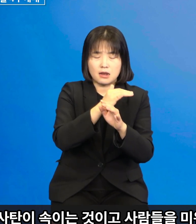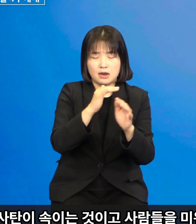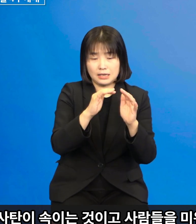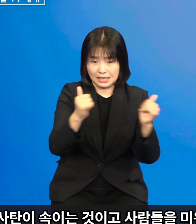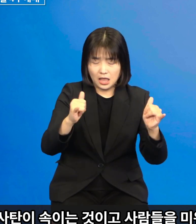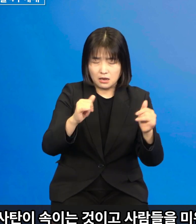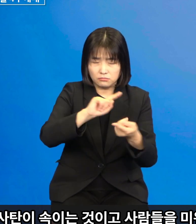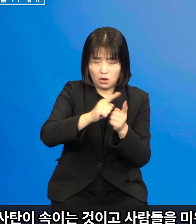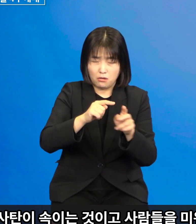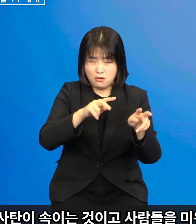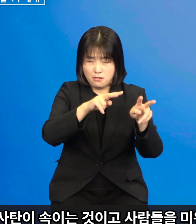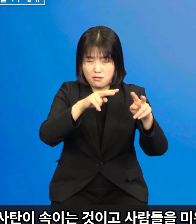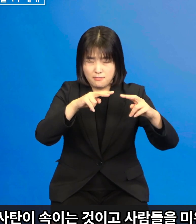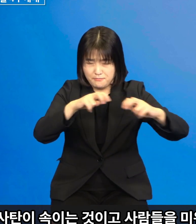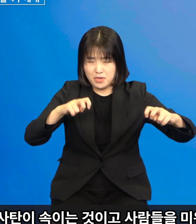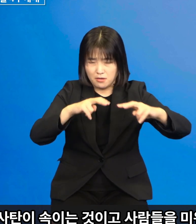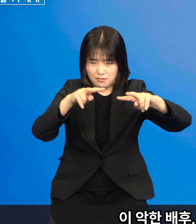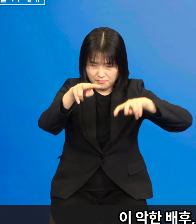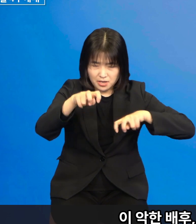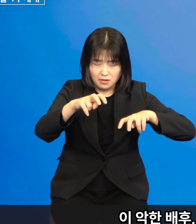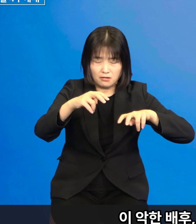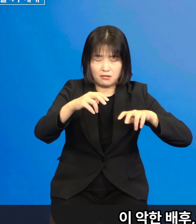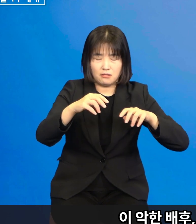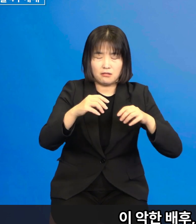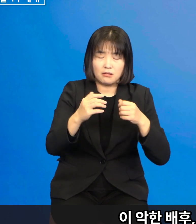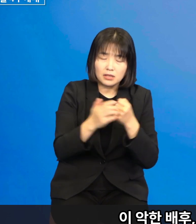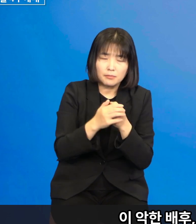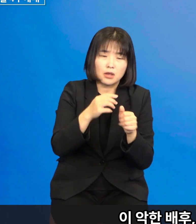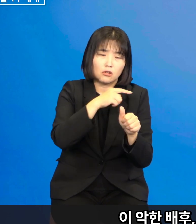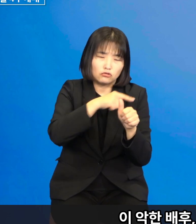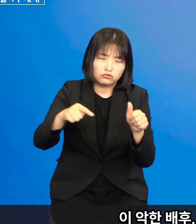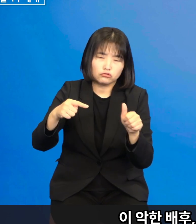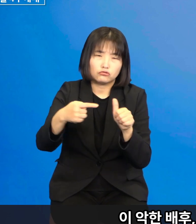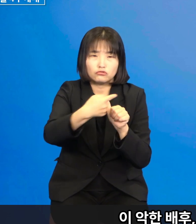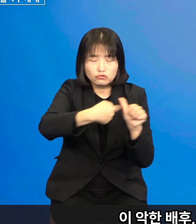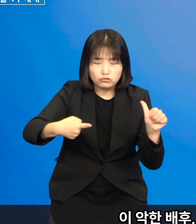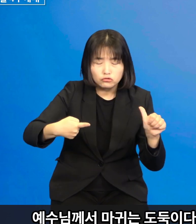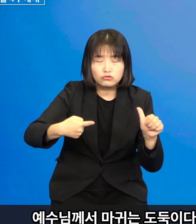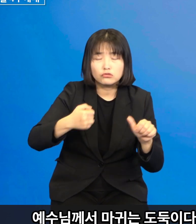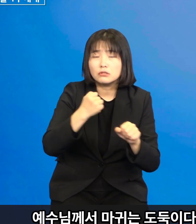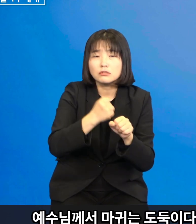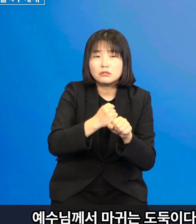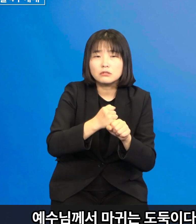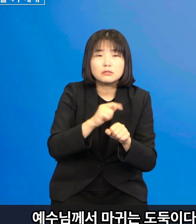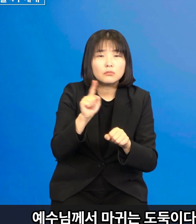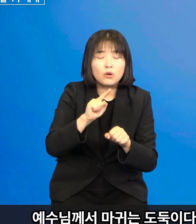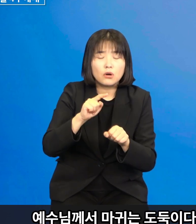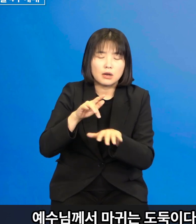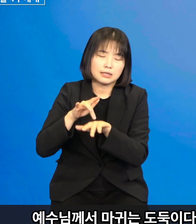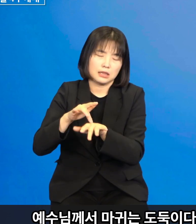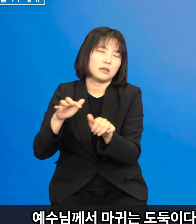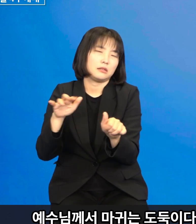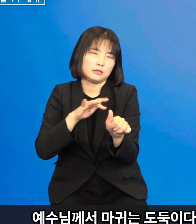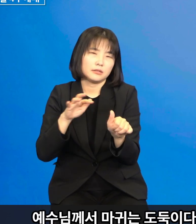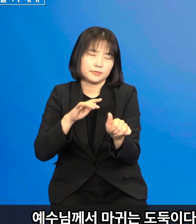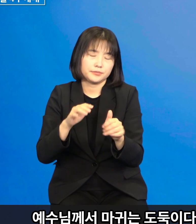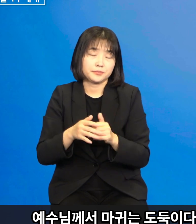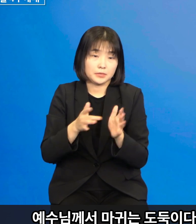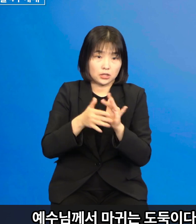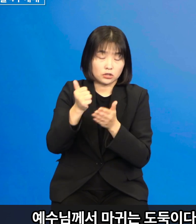서로 죽이끔 만드는 것이 이 악한 배후, 이 사탄의 역사이죠. 예수님께서 마귀는